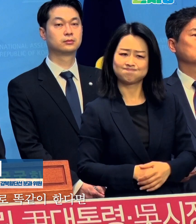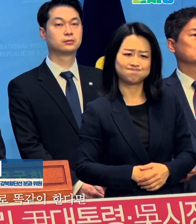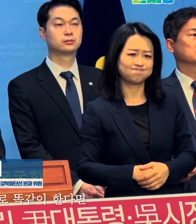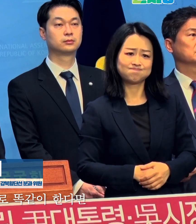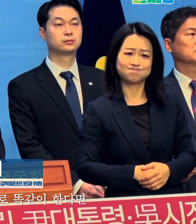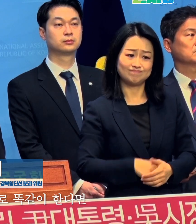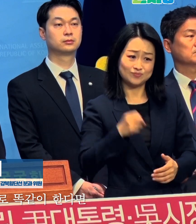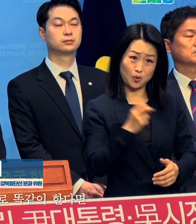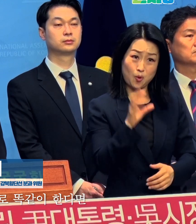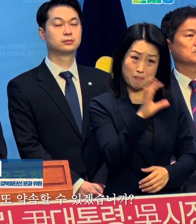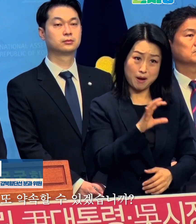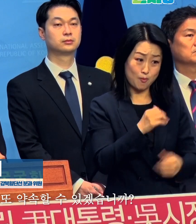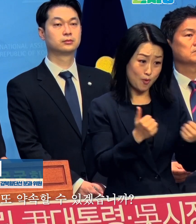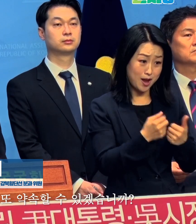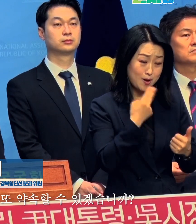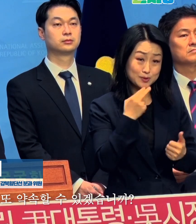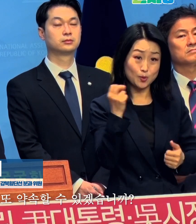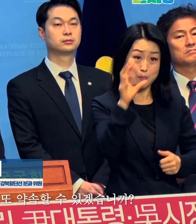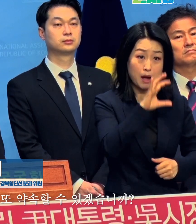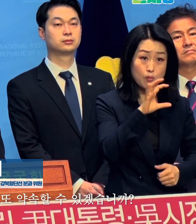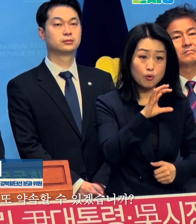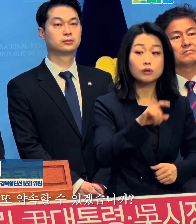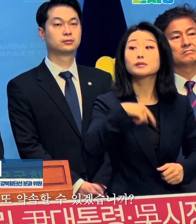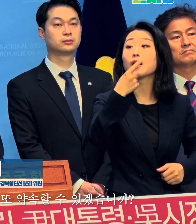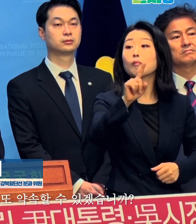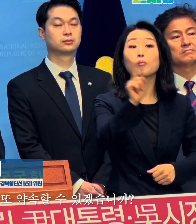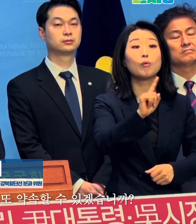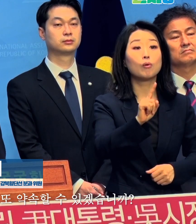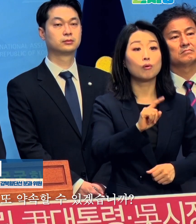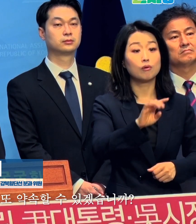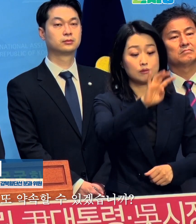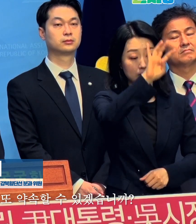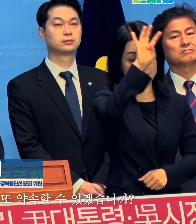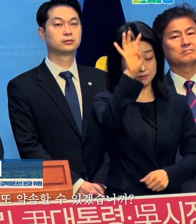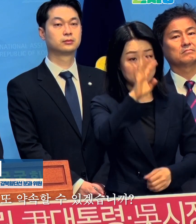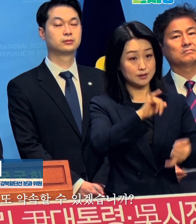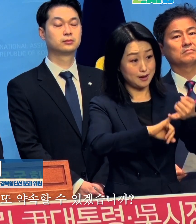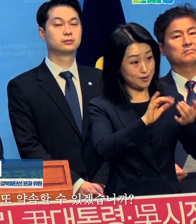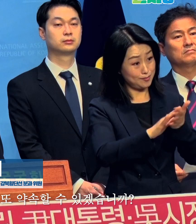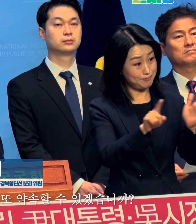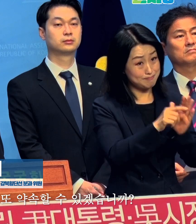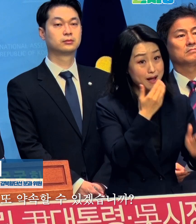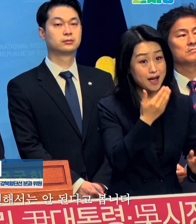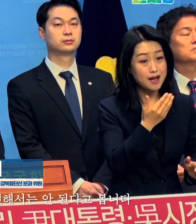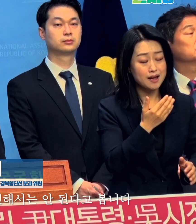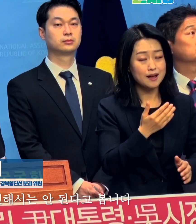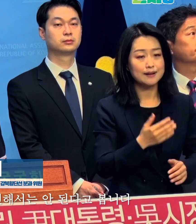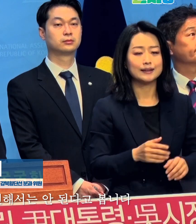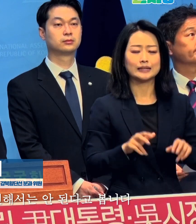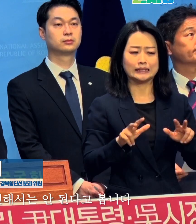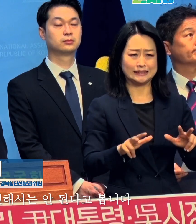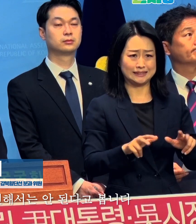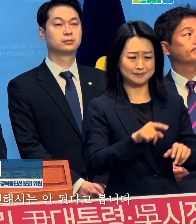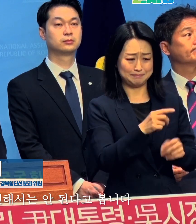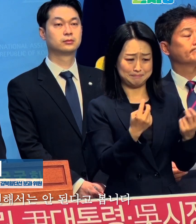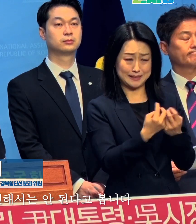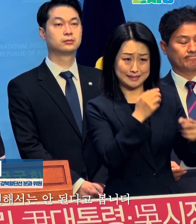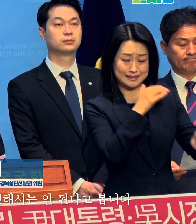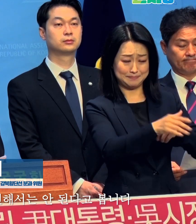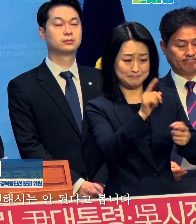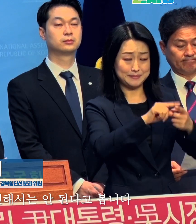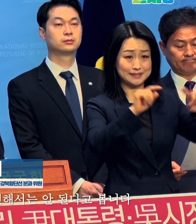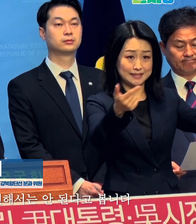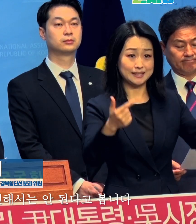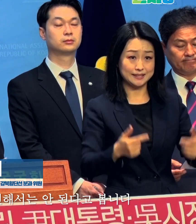같은 방식으로 똑같이 한다면 이 다음에 시작되는 내용을 어떻게 또 약속할 수 있겠습니까? 이제는 이런 방식으로 사업을 추진해서는